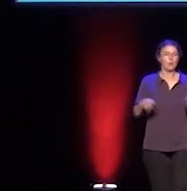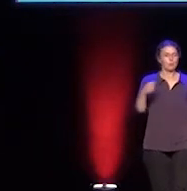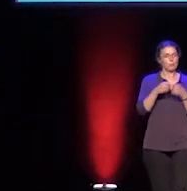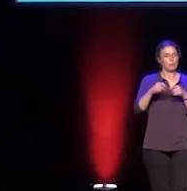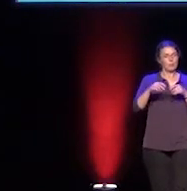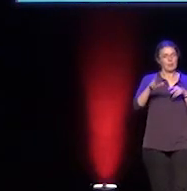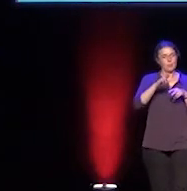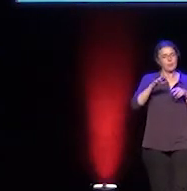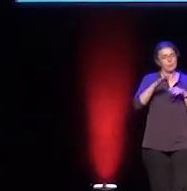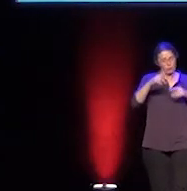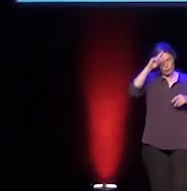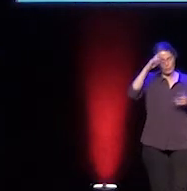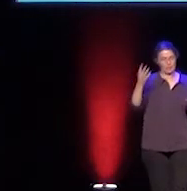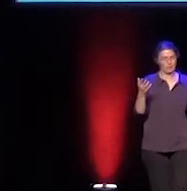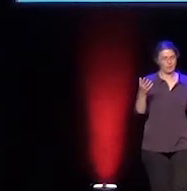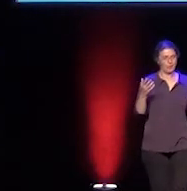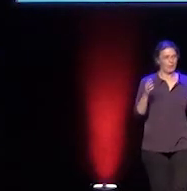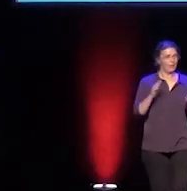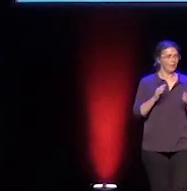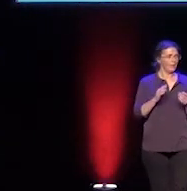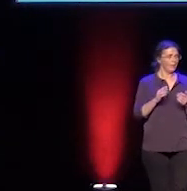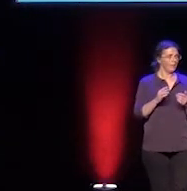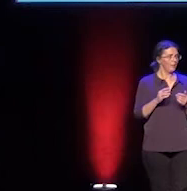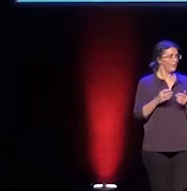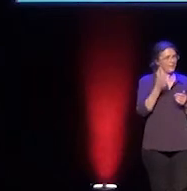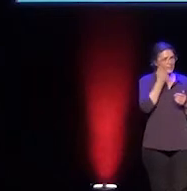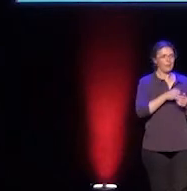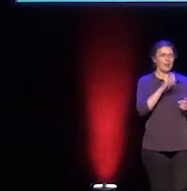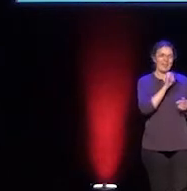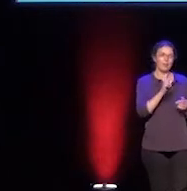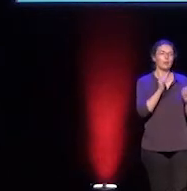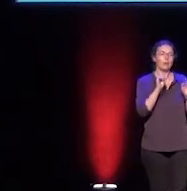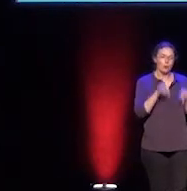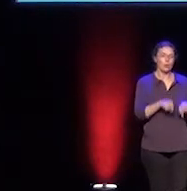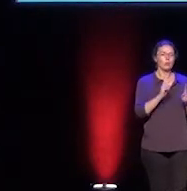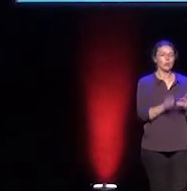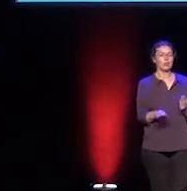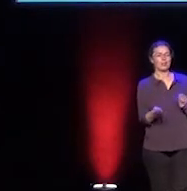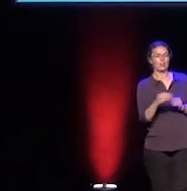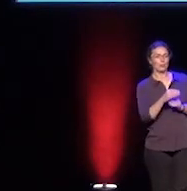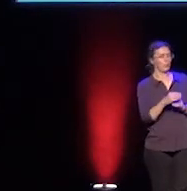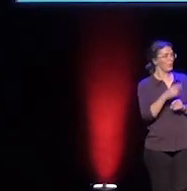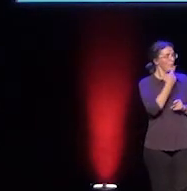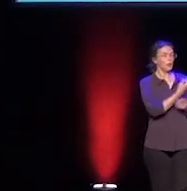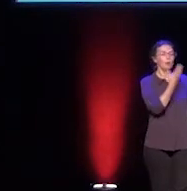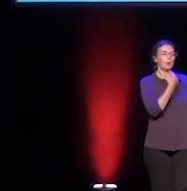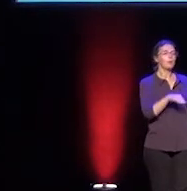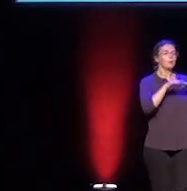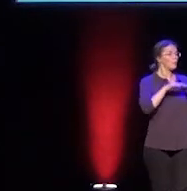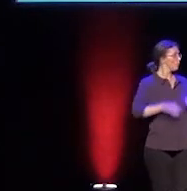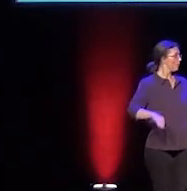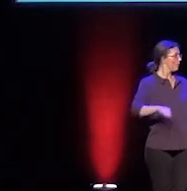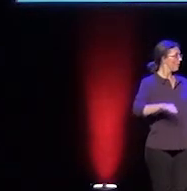Deutschland verliehen. Lieber Eduard, heute können wir noch etwas drauflegen. Mit einer